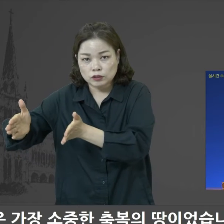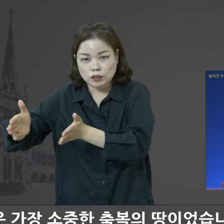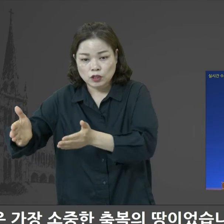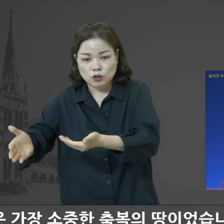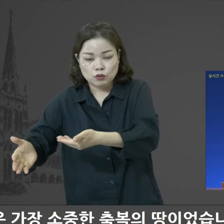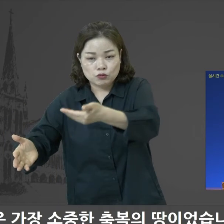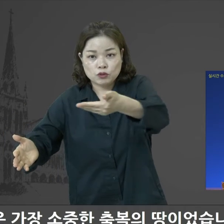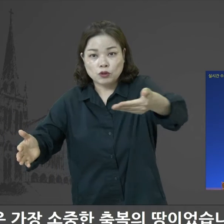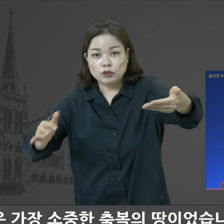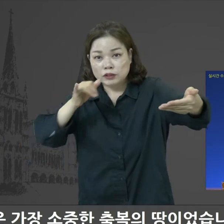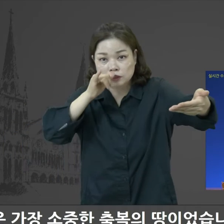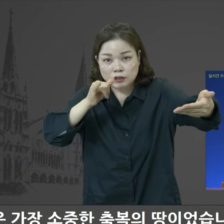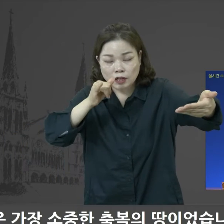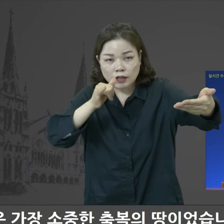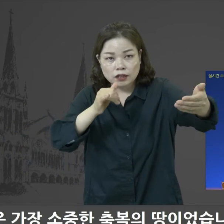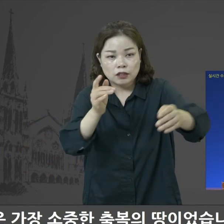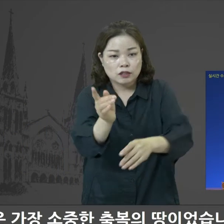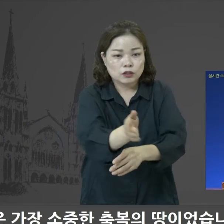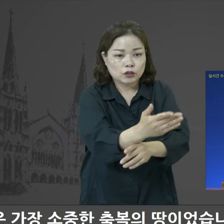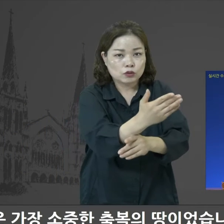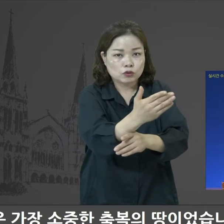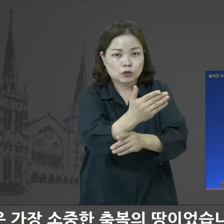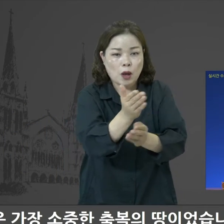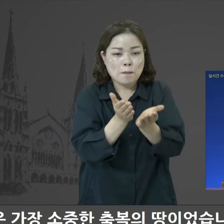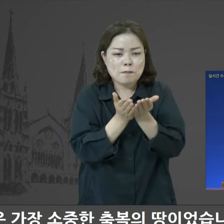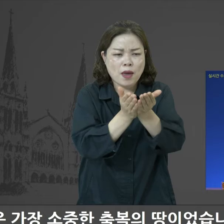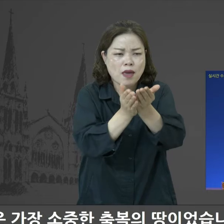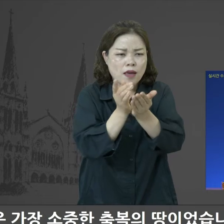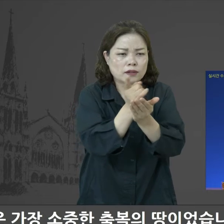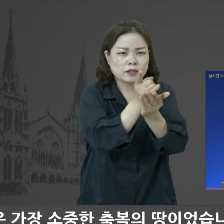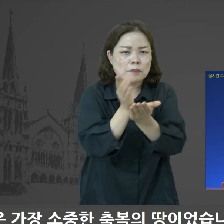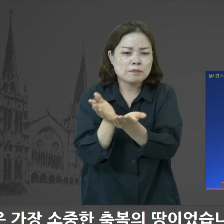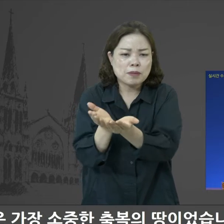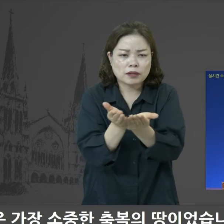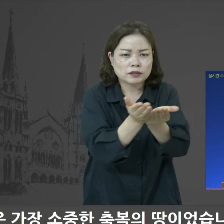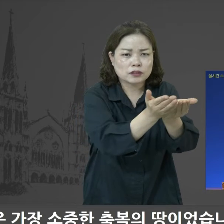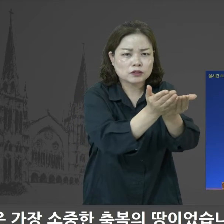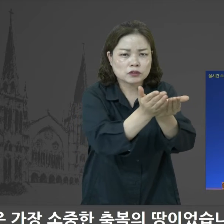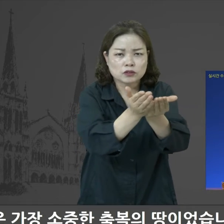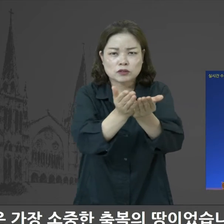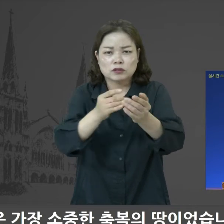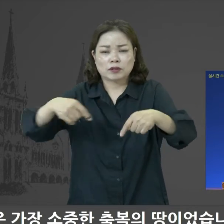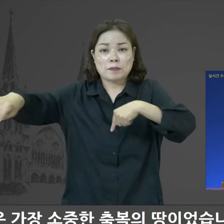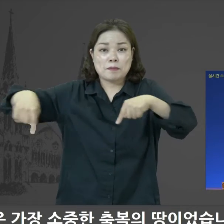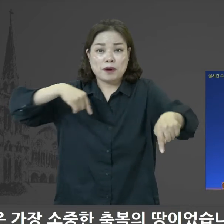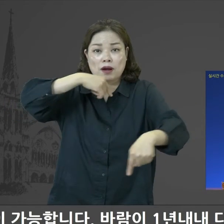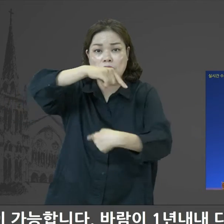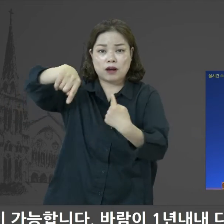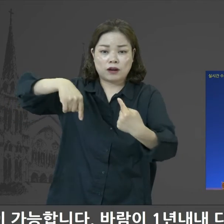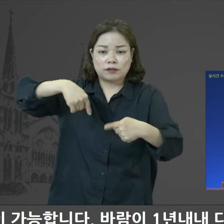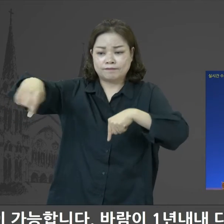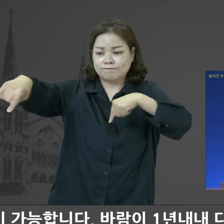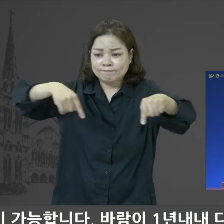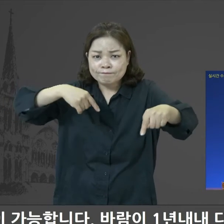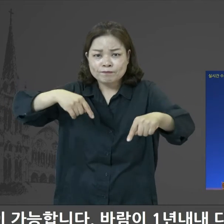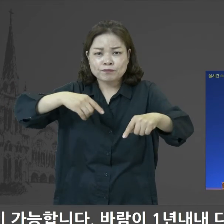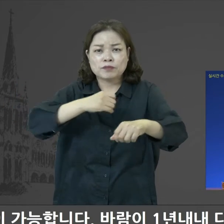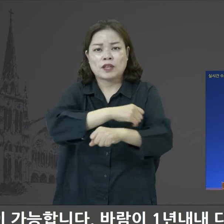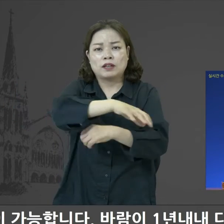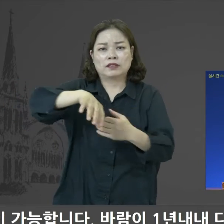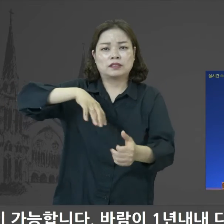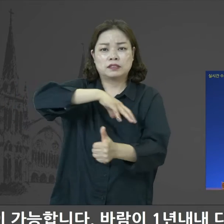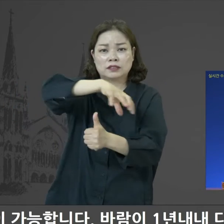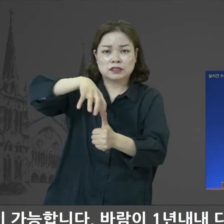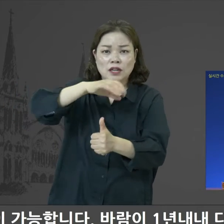올라갈 때는 배에 돛을 달아서 바람에 따라서 올라가면 돼요. 통행이 자유로운 곳, 물의 범람이 정확한